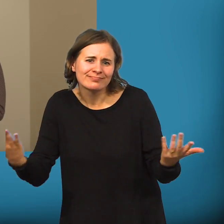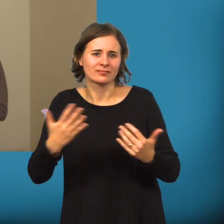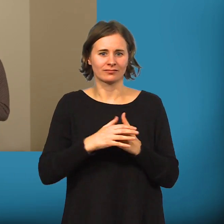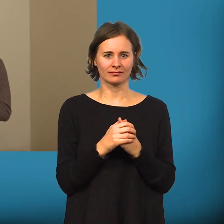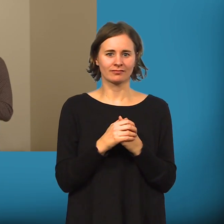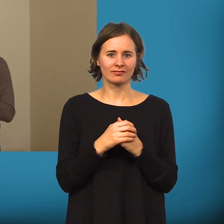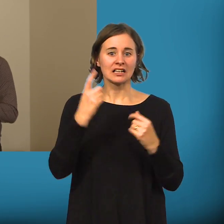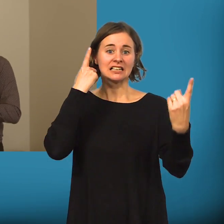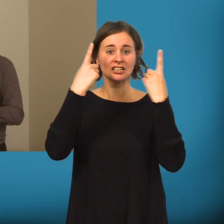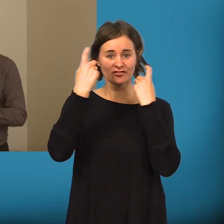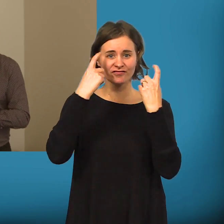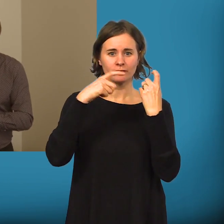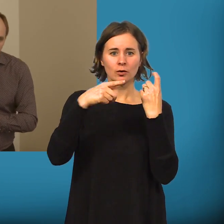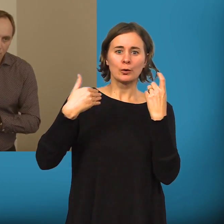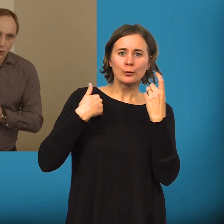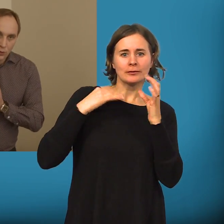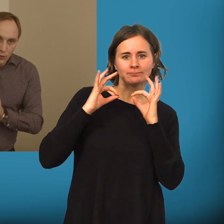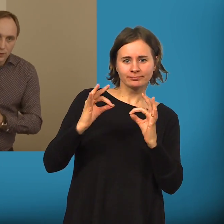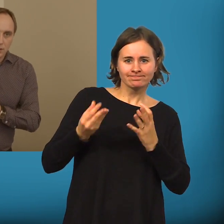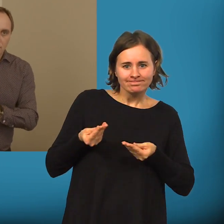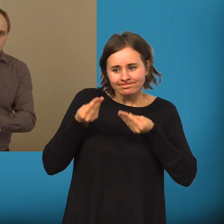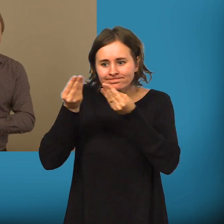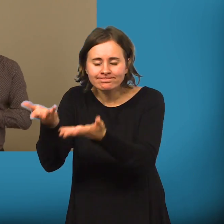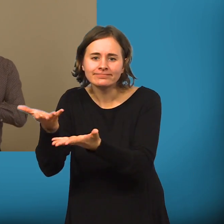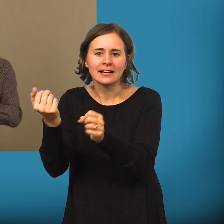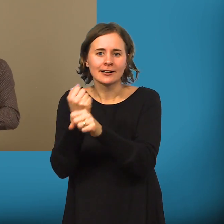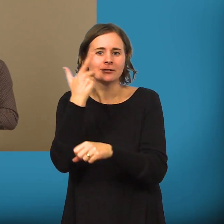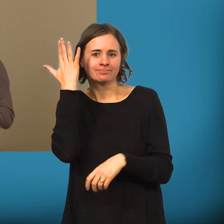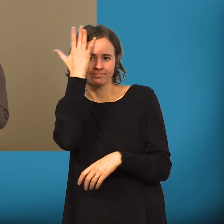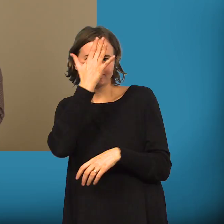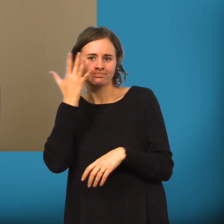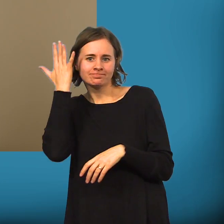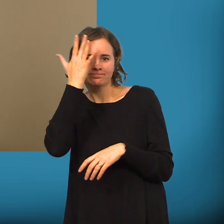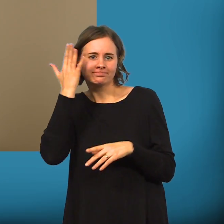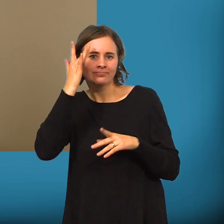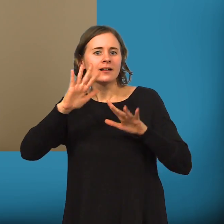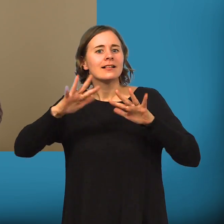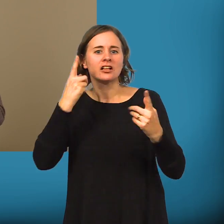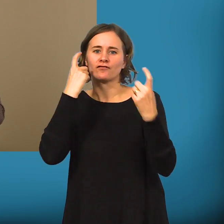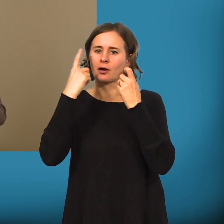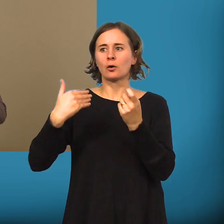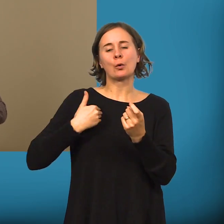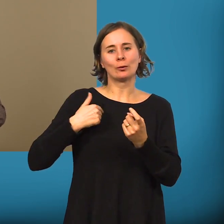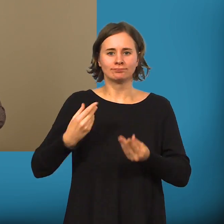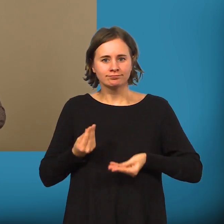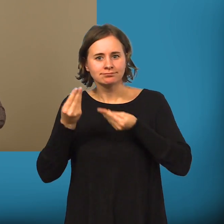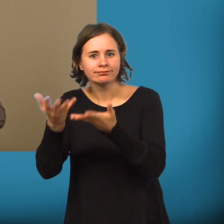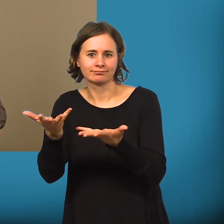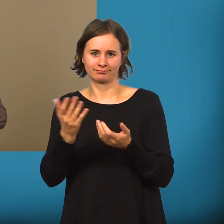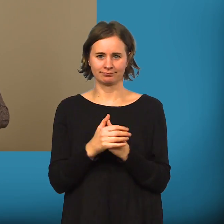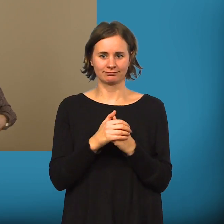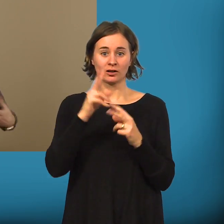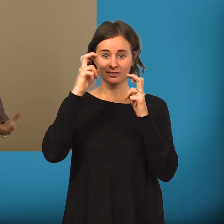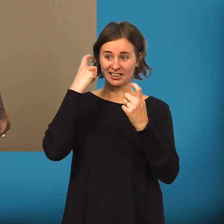mes turime truputėlį pagalvoti, kokią informaciją apie save norime pateikti. Kokia